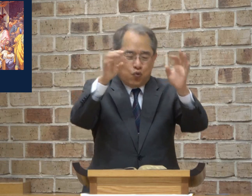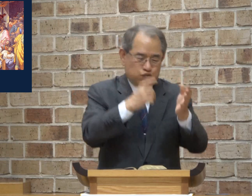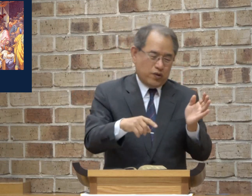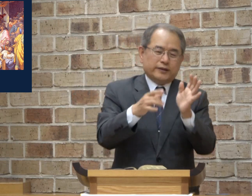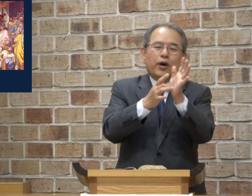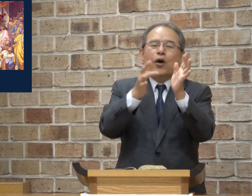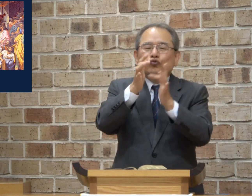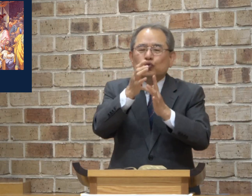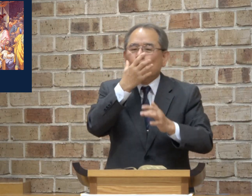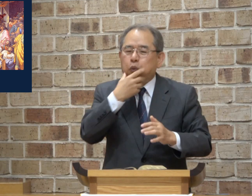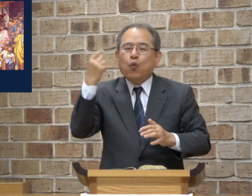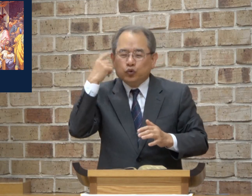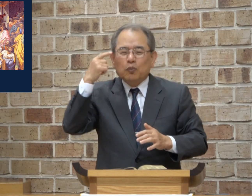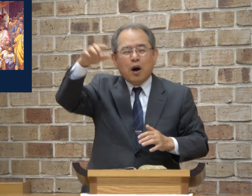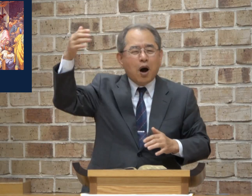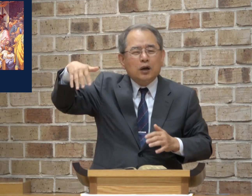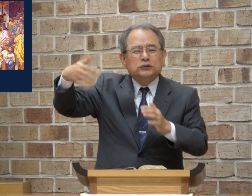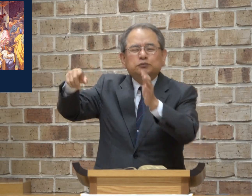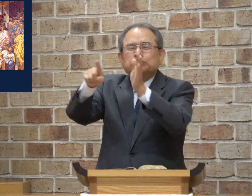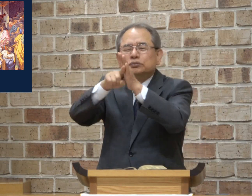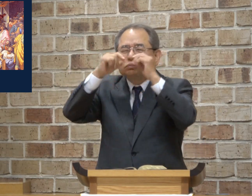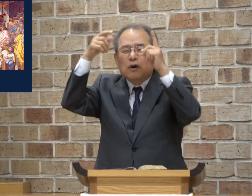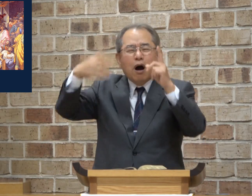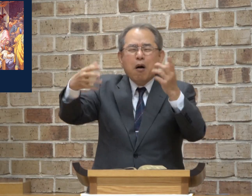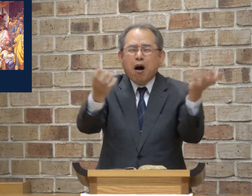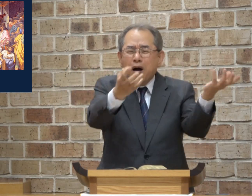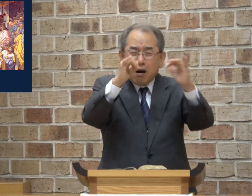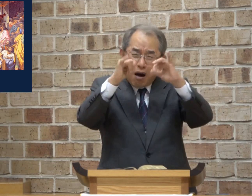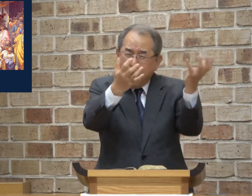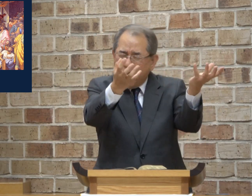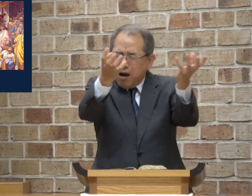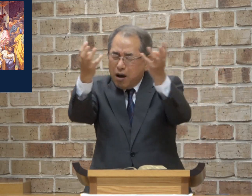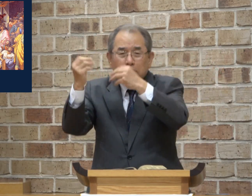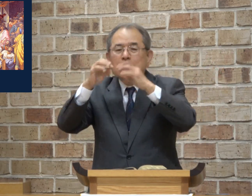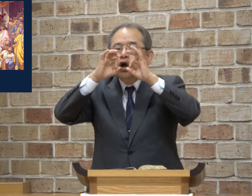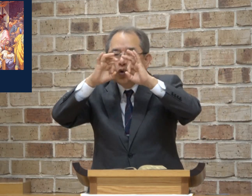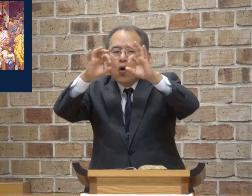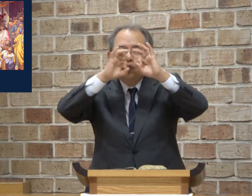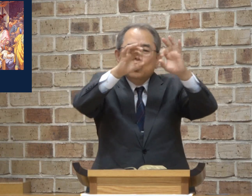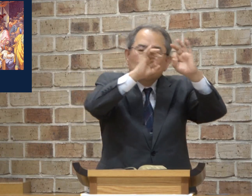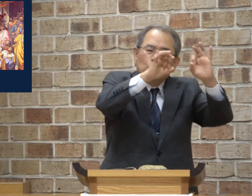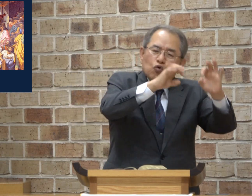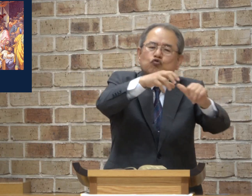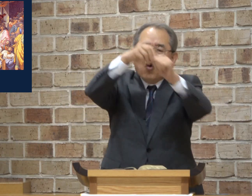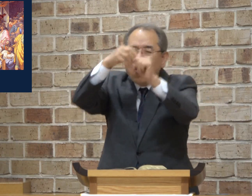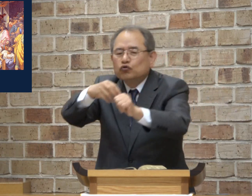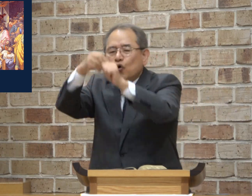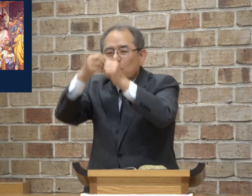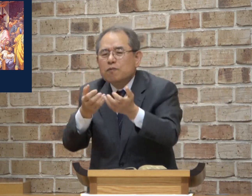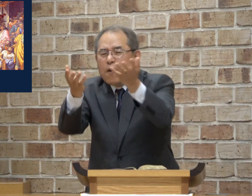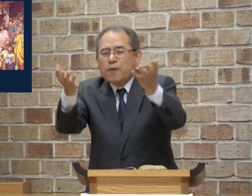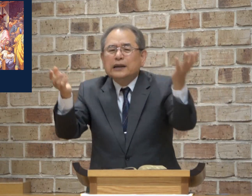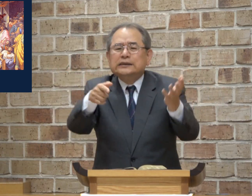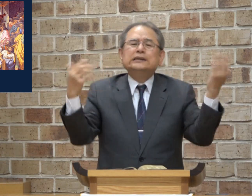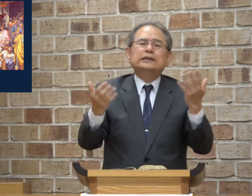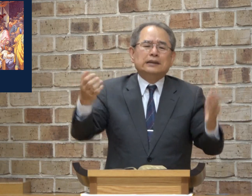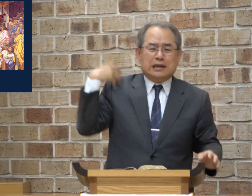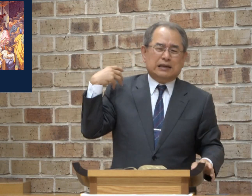아니고 예수님의 복음의 전파를 위해 아직도 예수님을 모르는 사람들을 위해 예수님을 전하고 영혼을 던지는데